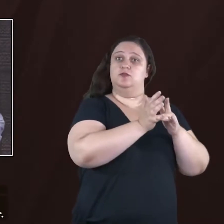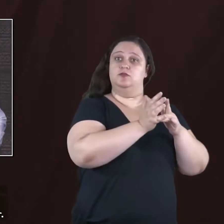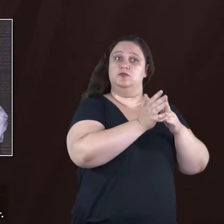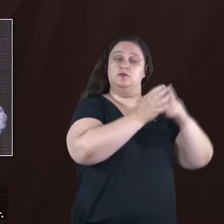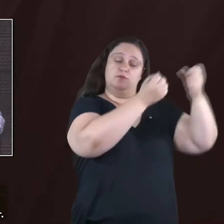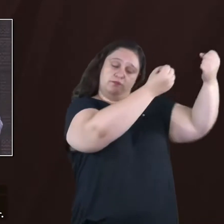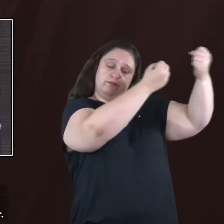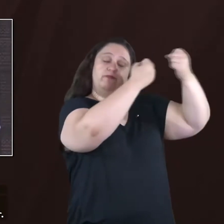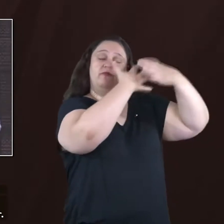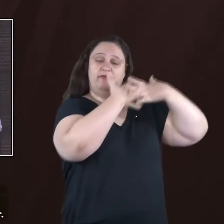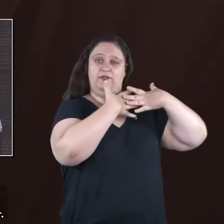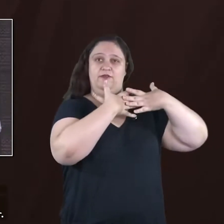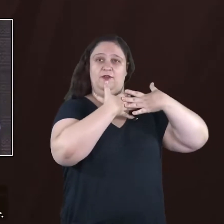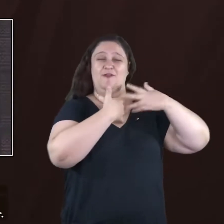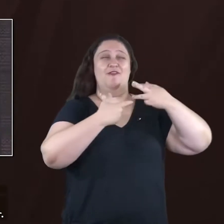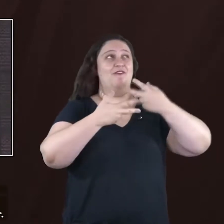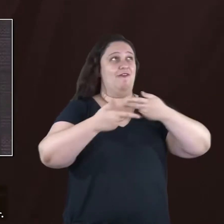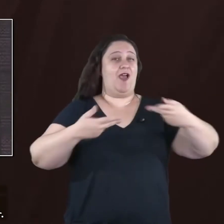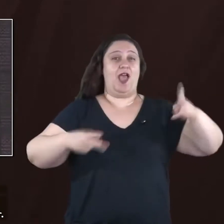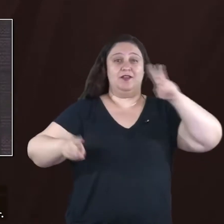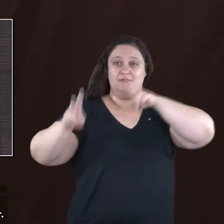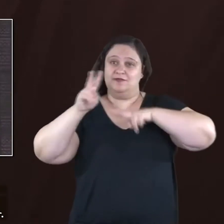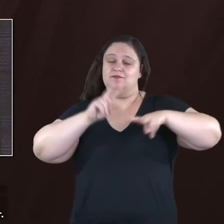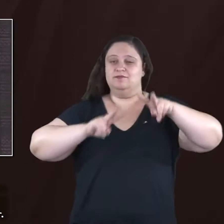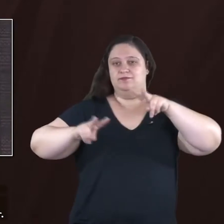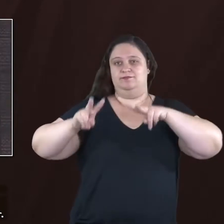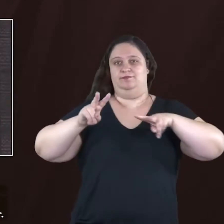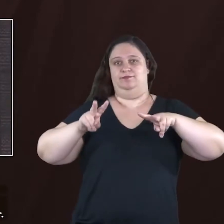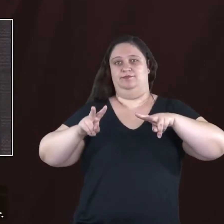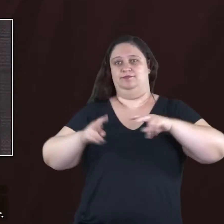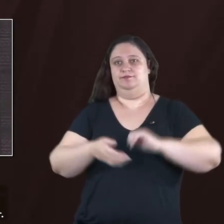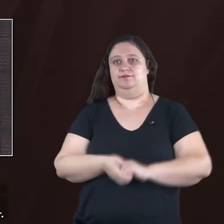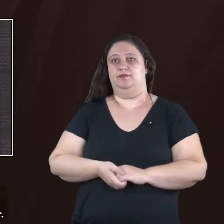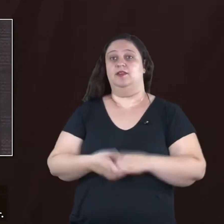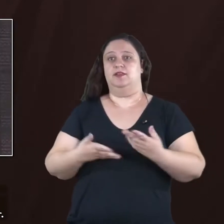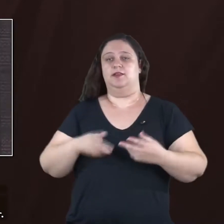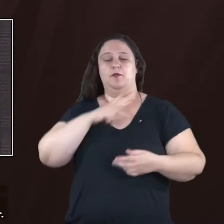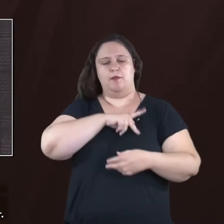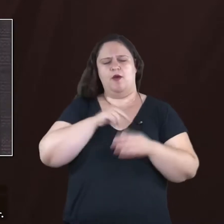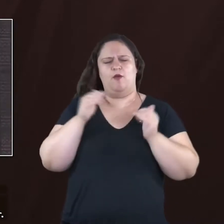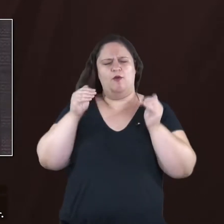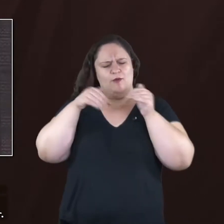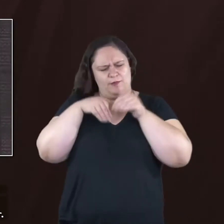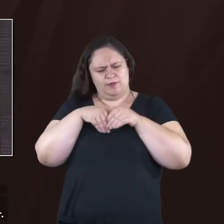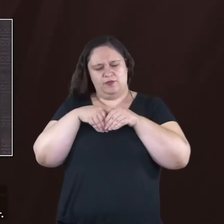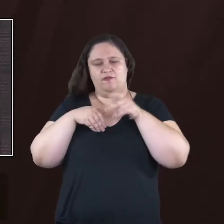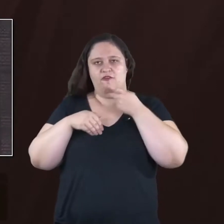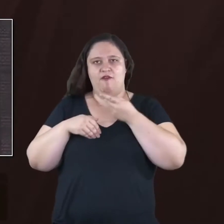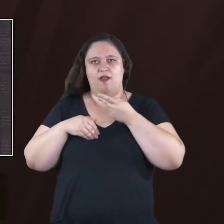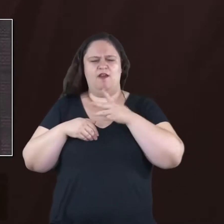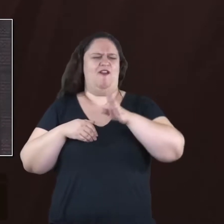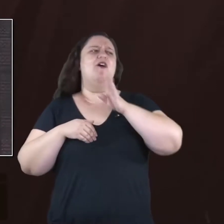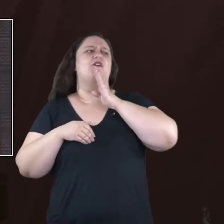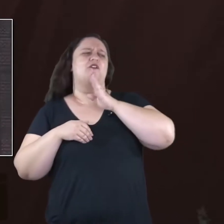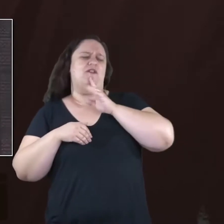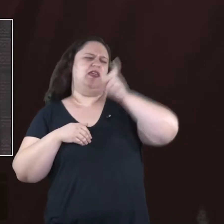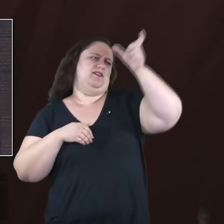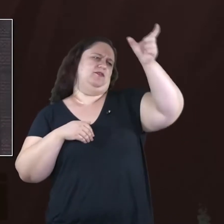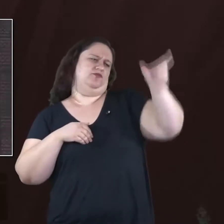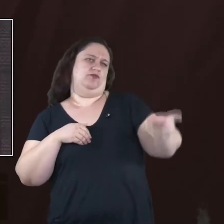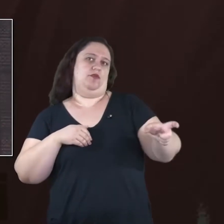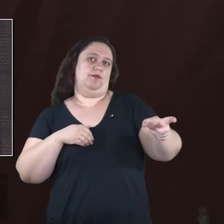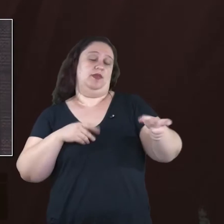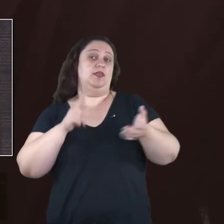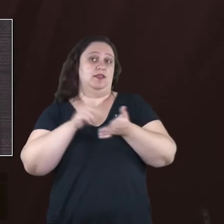e mostrar-lhe visões e revelações. Ele humildemente fala: conheço um homem em Cristo, que na verdade seria ele